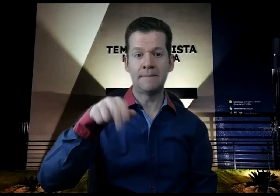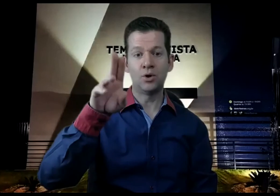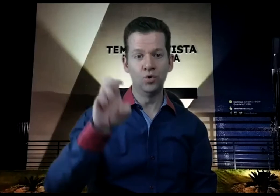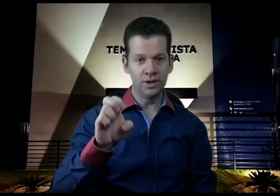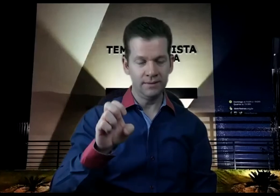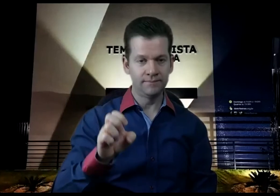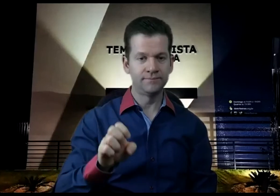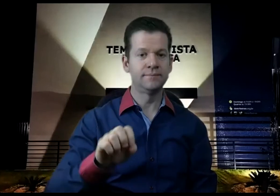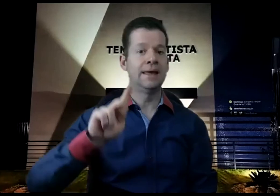Abacuque.